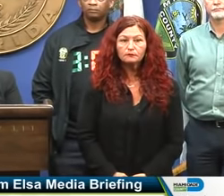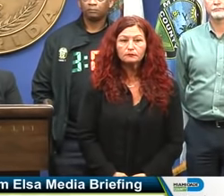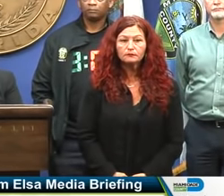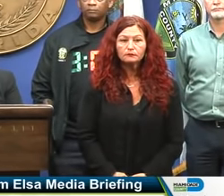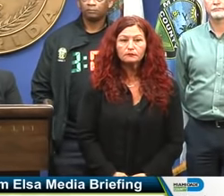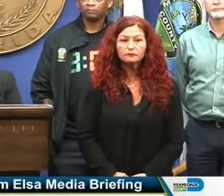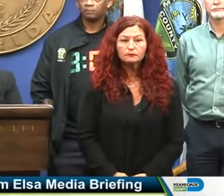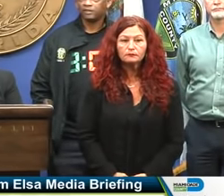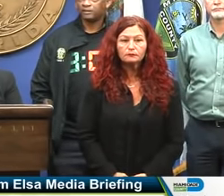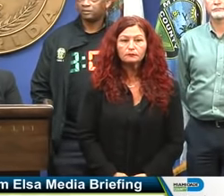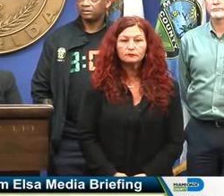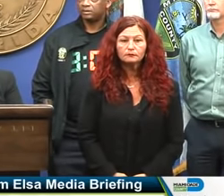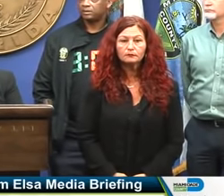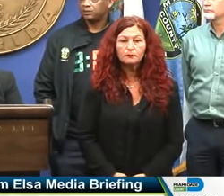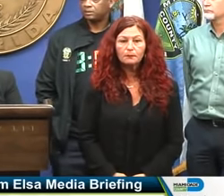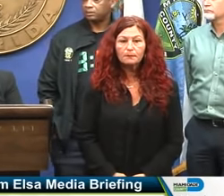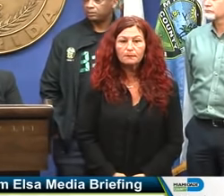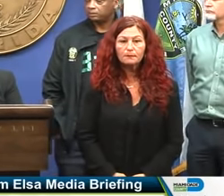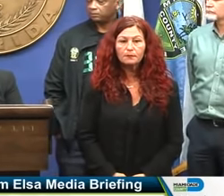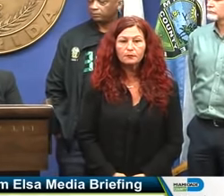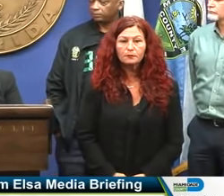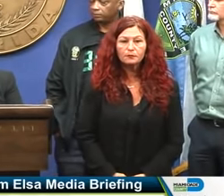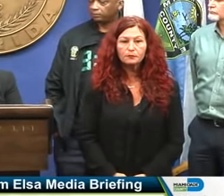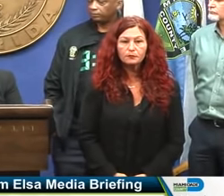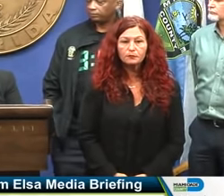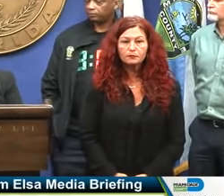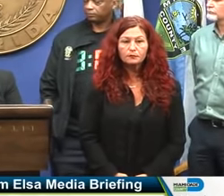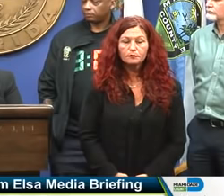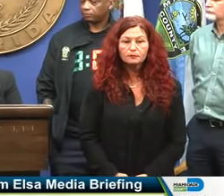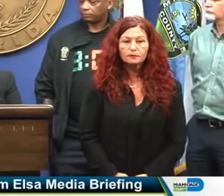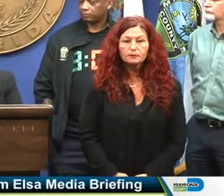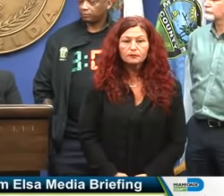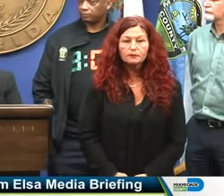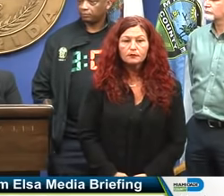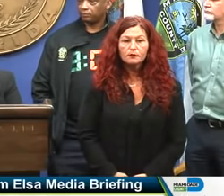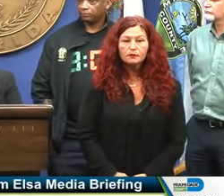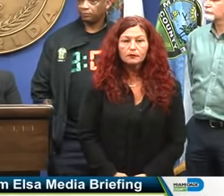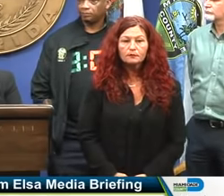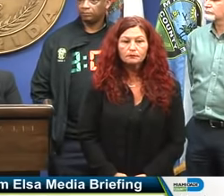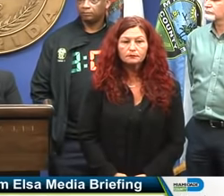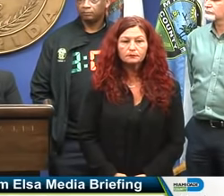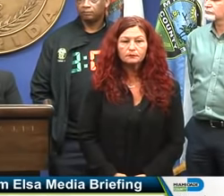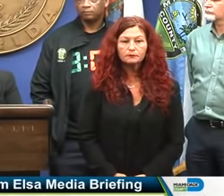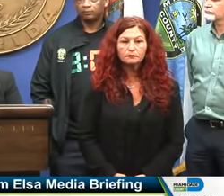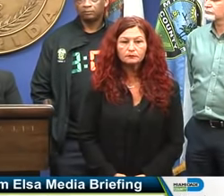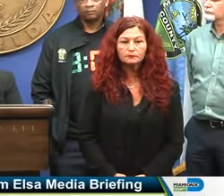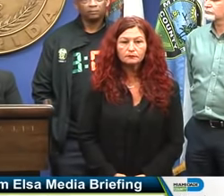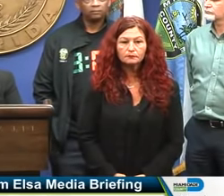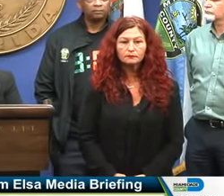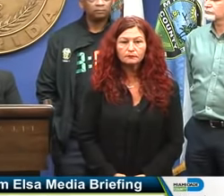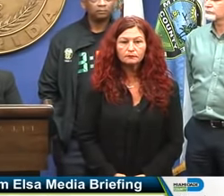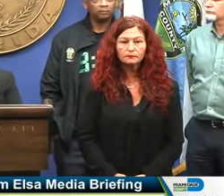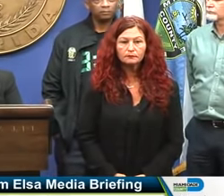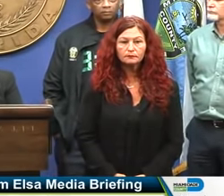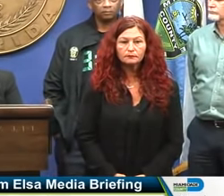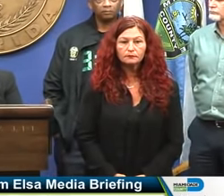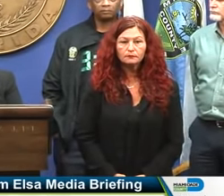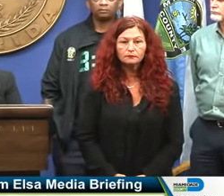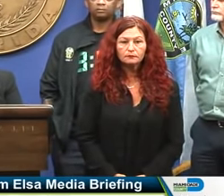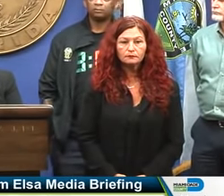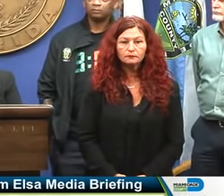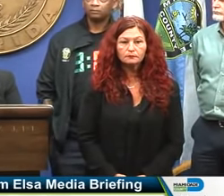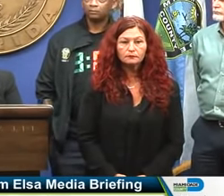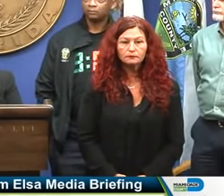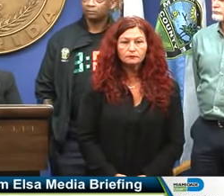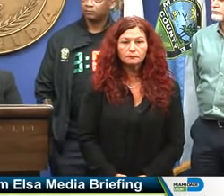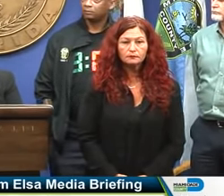noche y en poco más de una hora recibimos el todo claro. Alrededor de